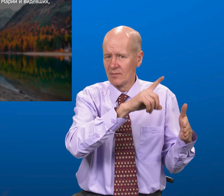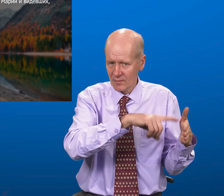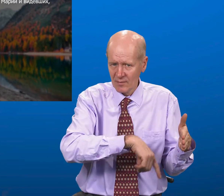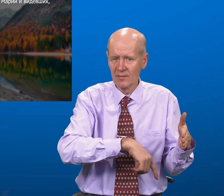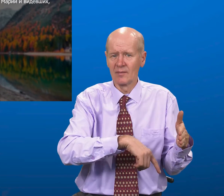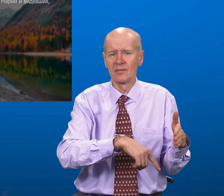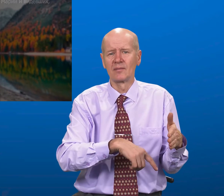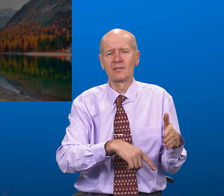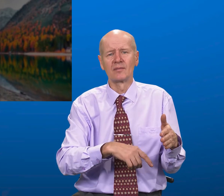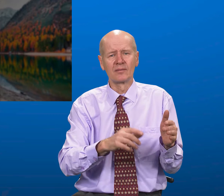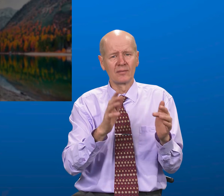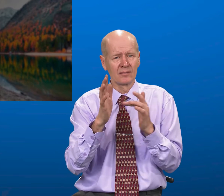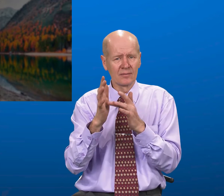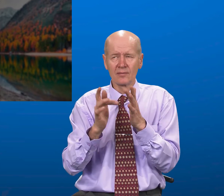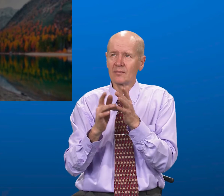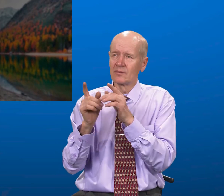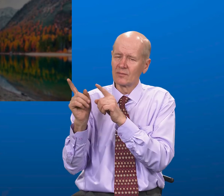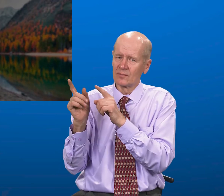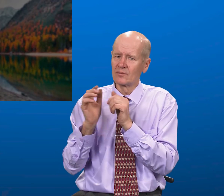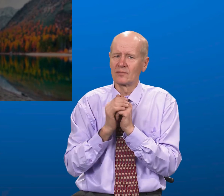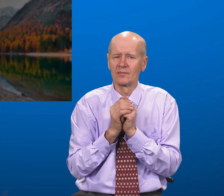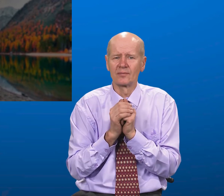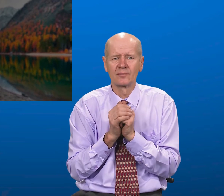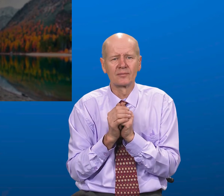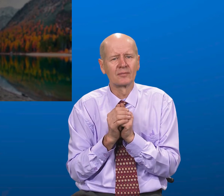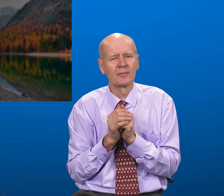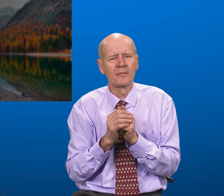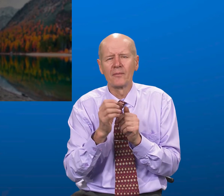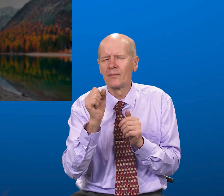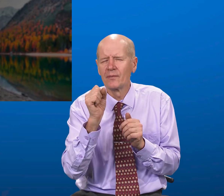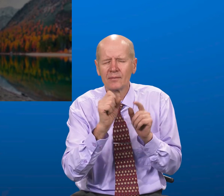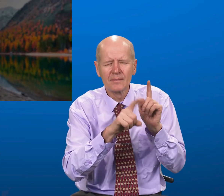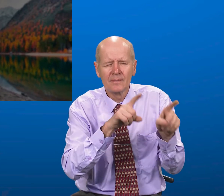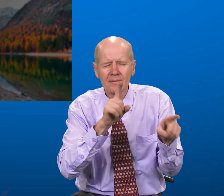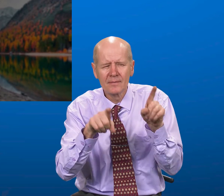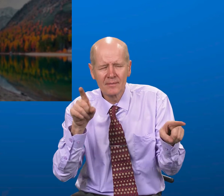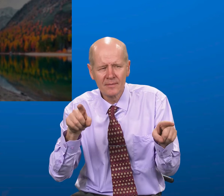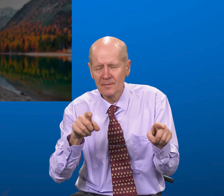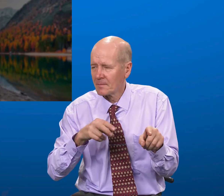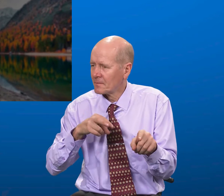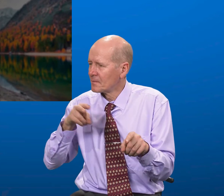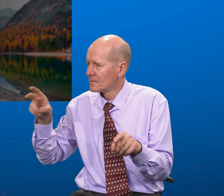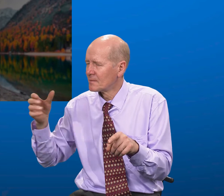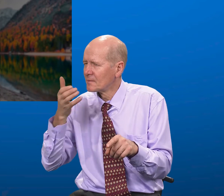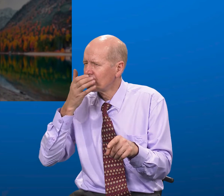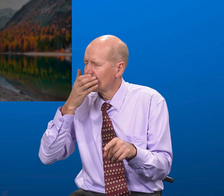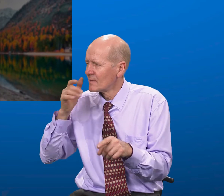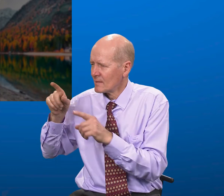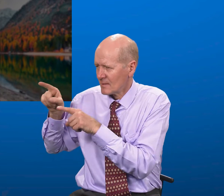в Него». Другая реакция, стих 46. «А некоторые из